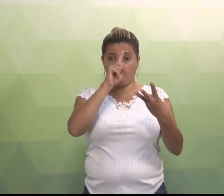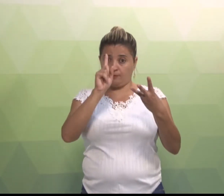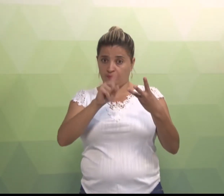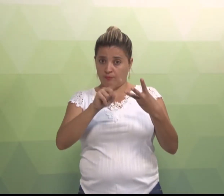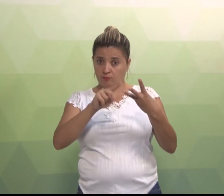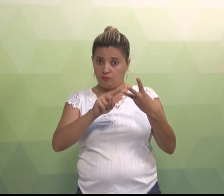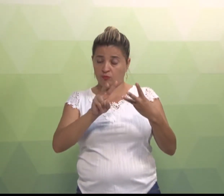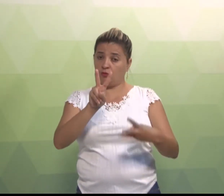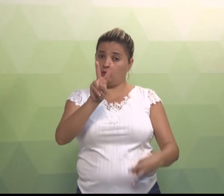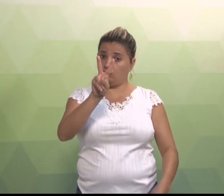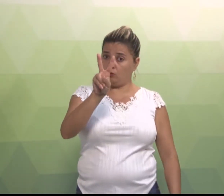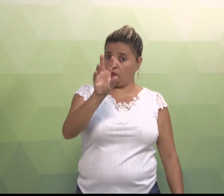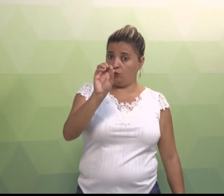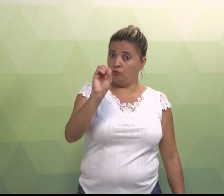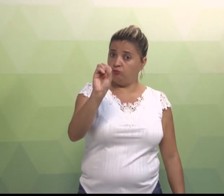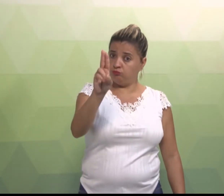O outro exemplo. Vou.